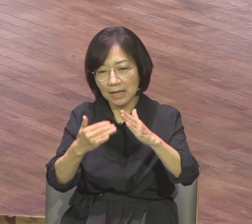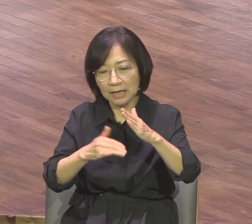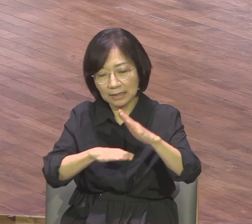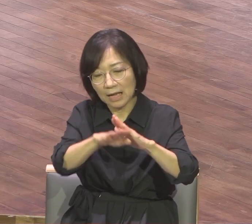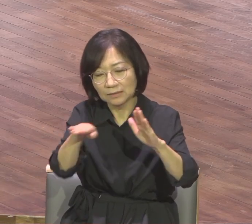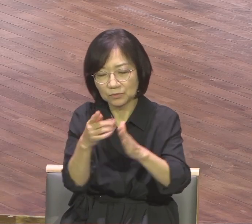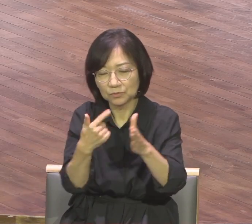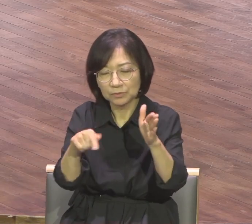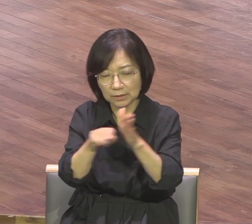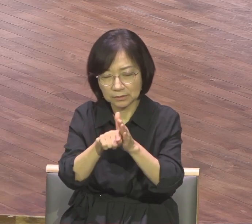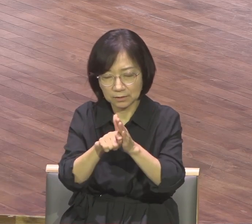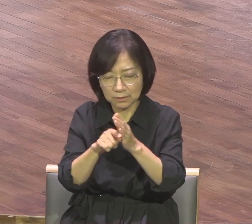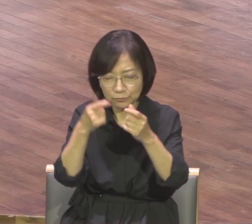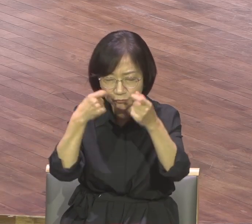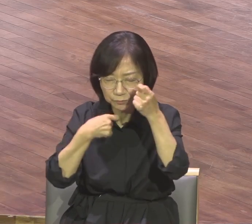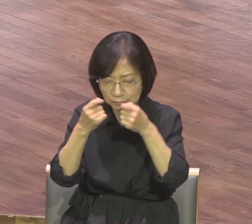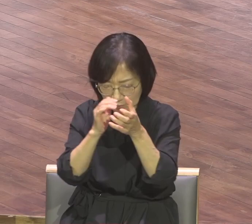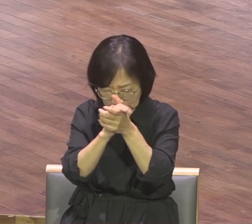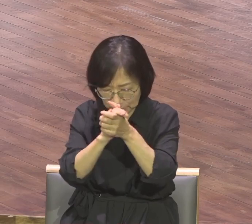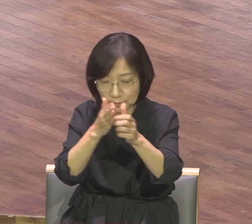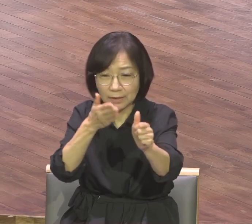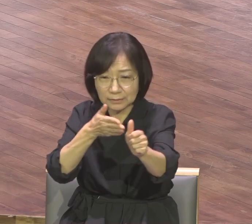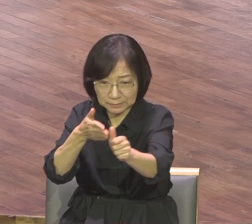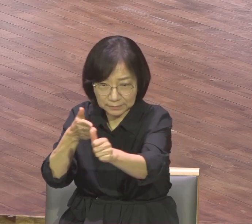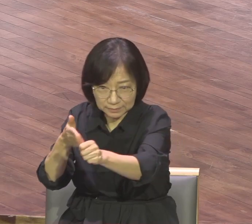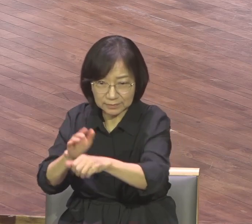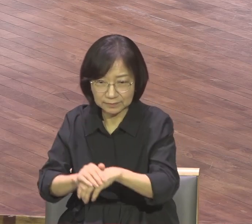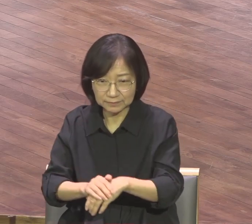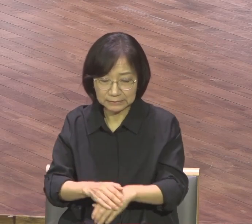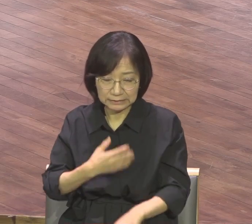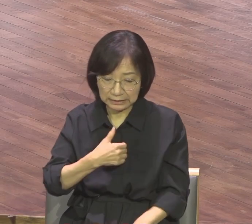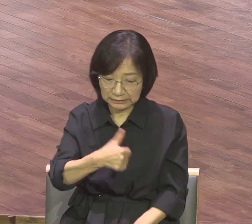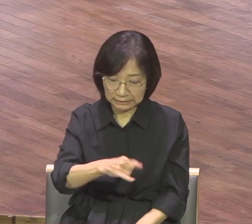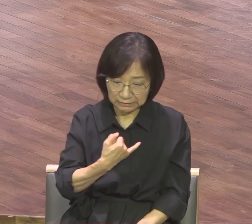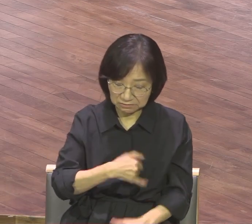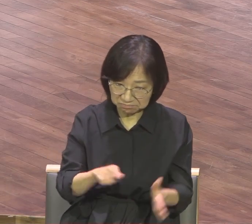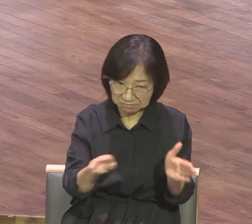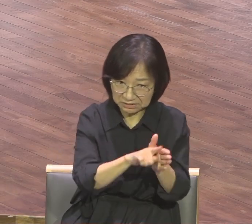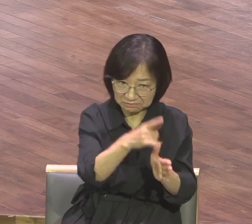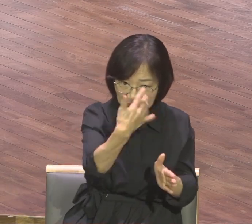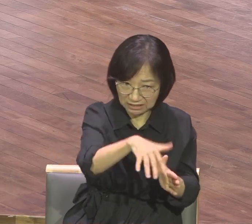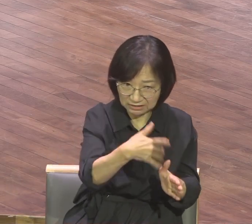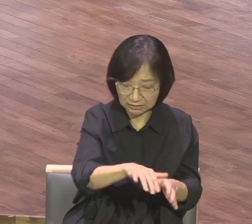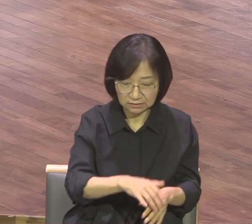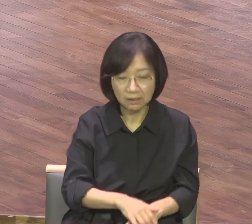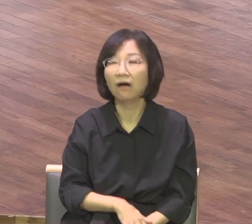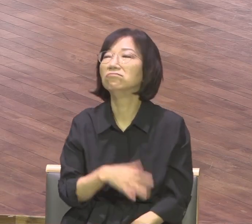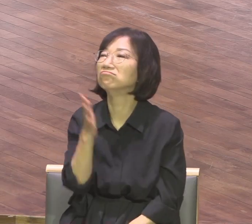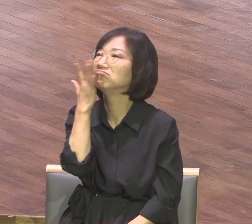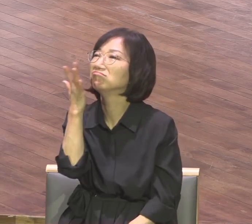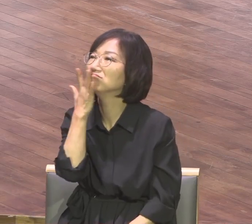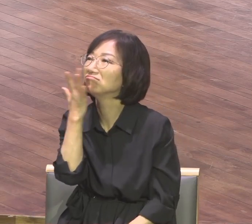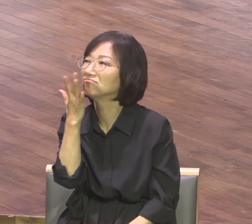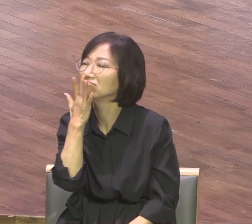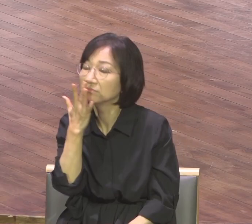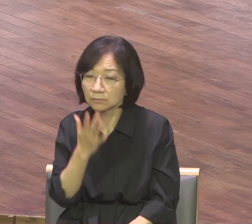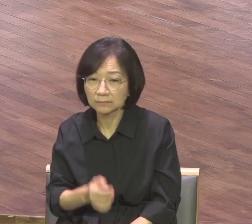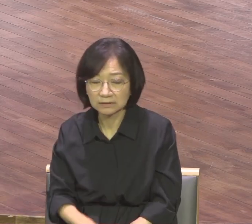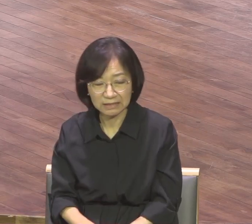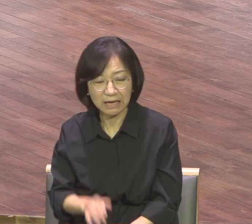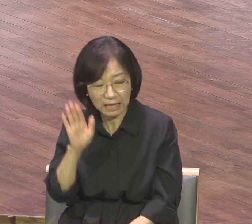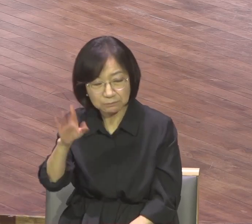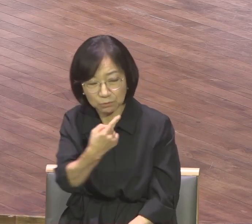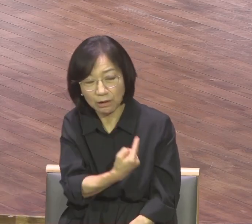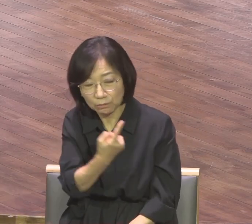바랍니다. 자식이 지금 방황하고 있고 세상길로 나가 있는데 아무 감동이 없어. 뭐 언젠가